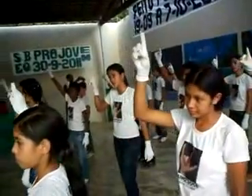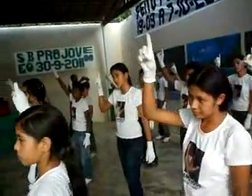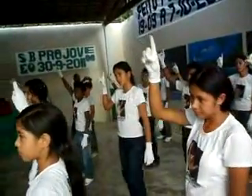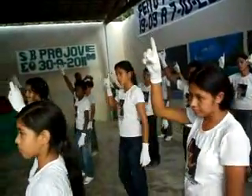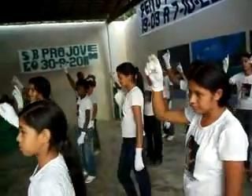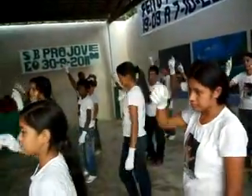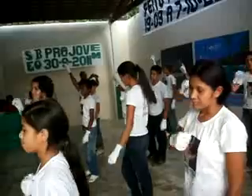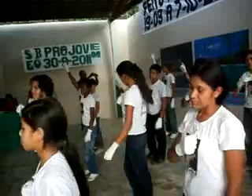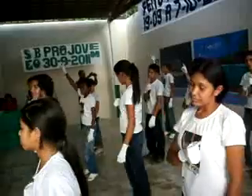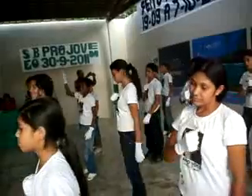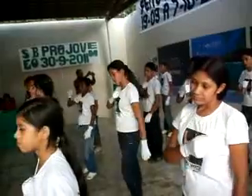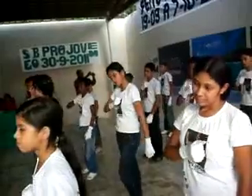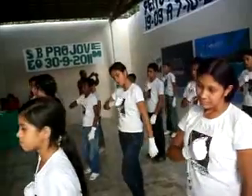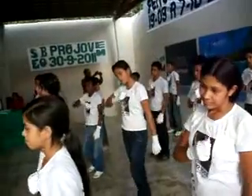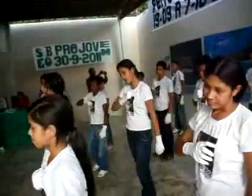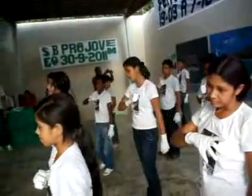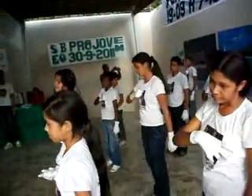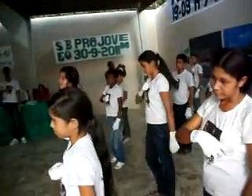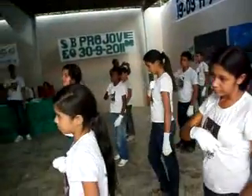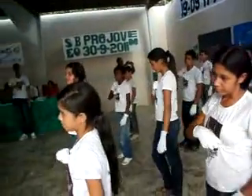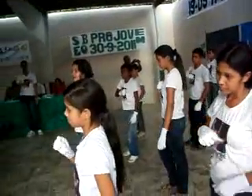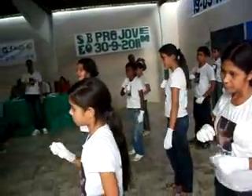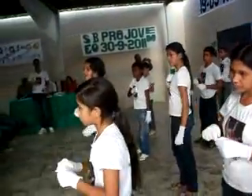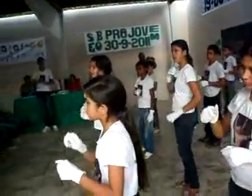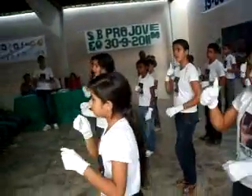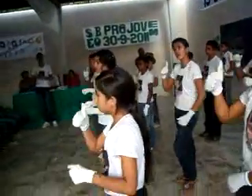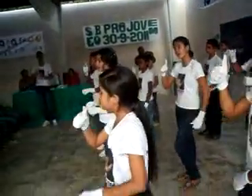E sendo tão amado, só faz bem